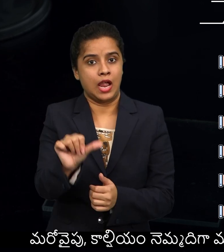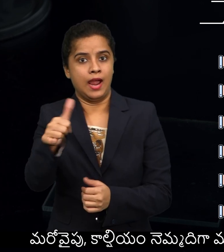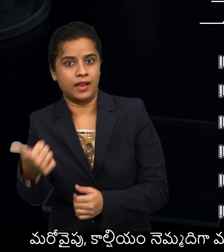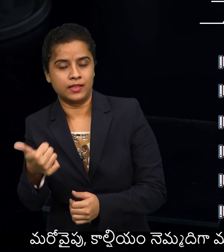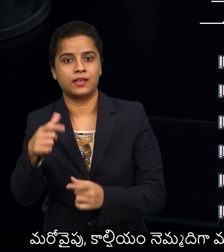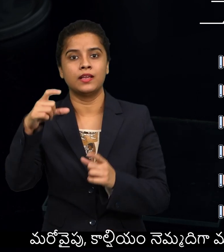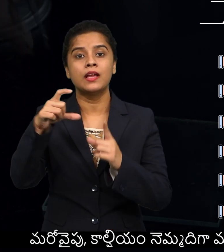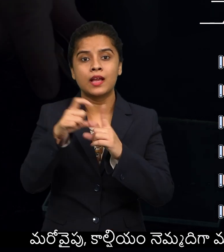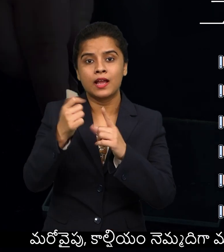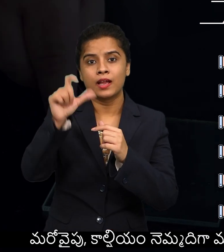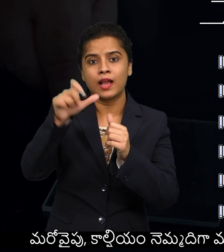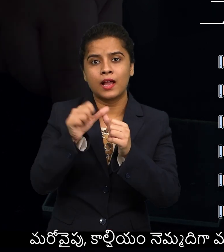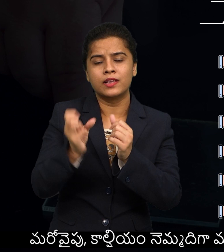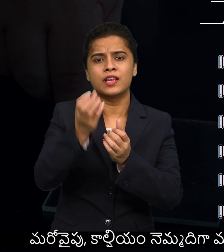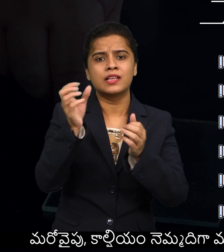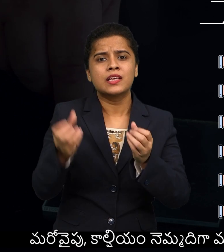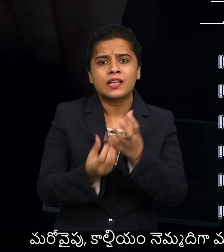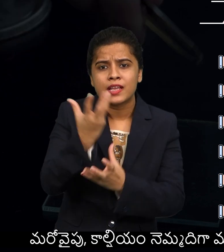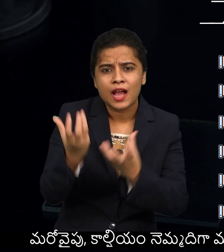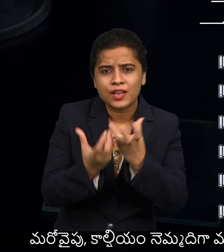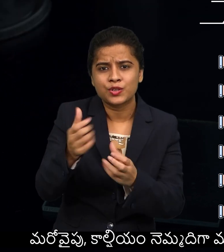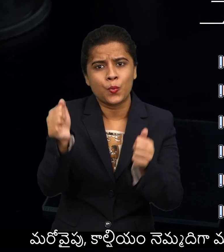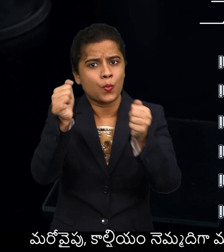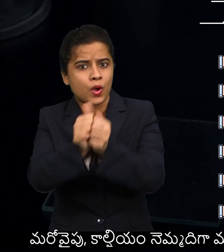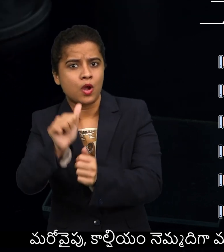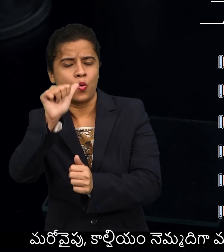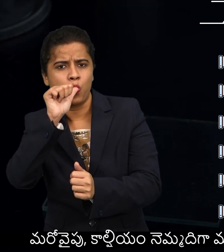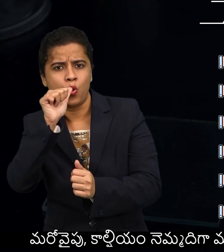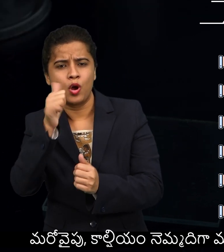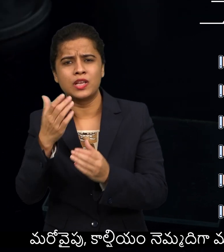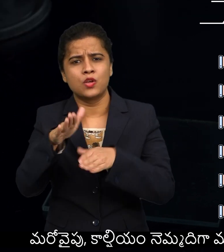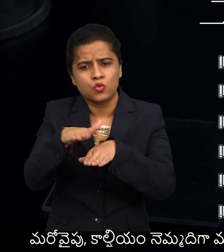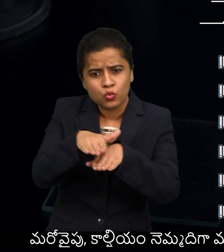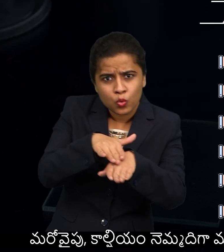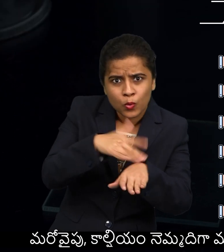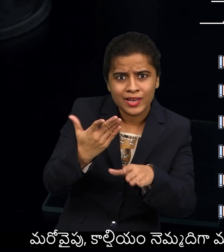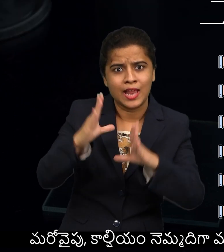మరోవైపు కాల్షియం నెమ్మదిగా మరియు తక్కువ శక్తితో నీటితో చర్య జరుపుతుంది.